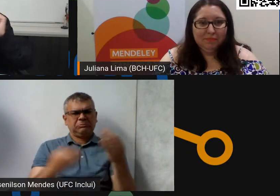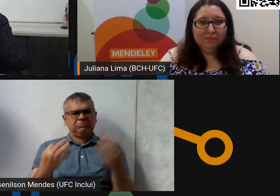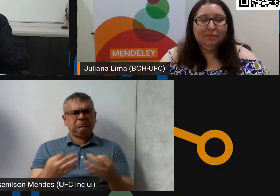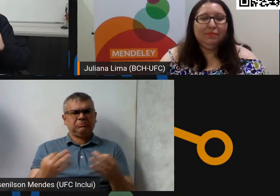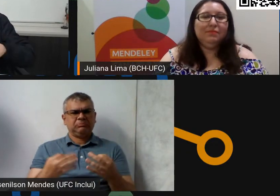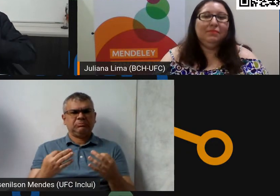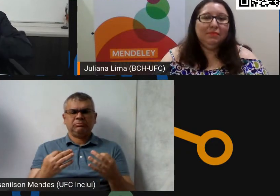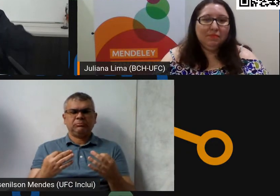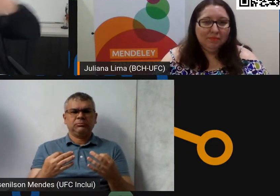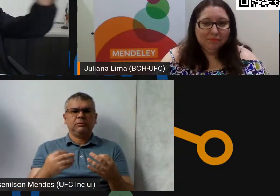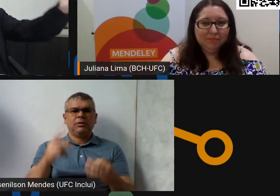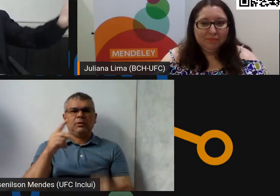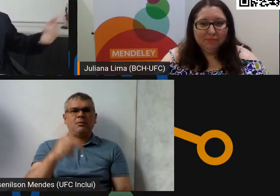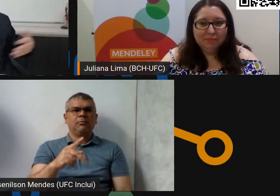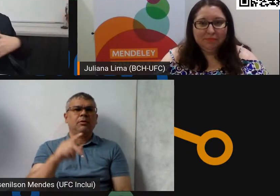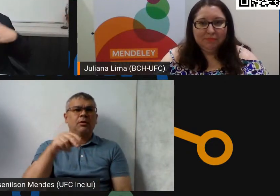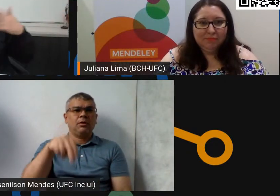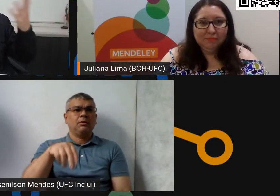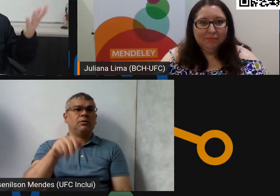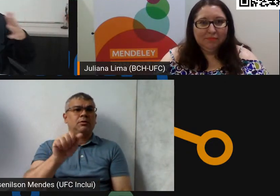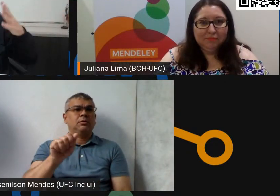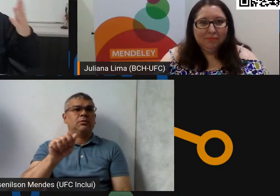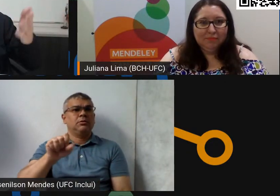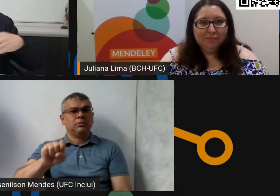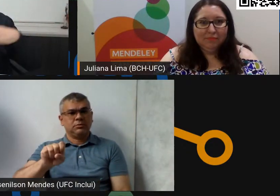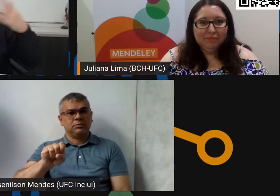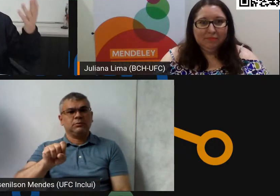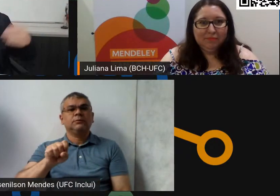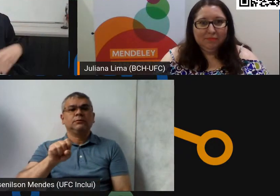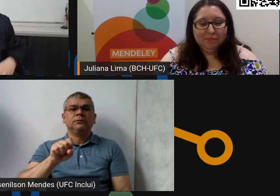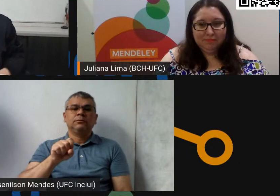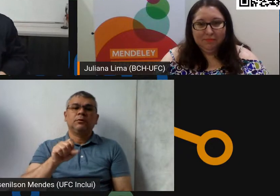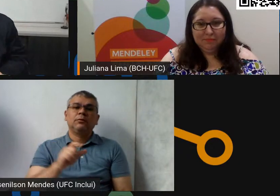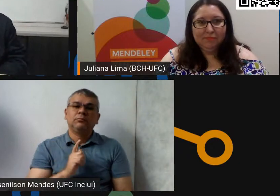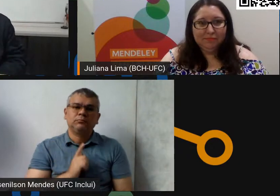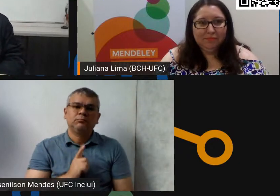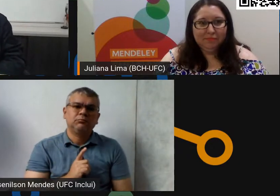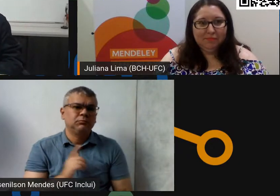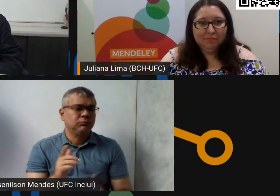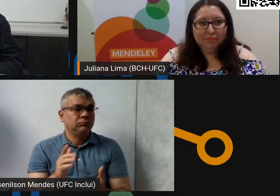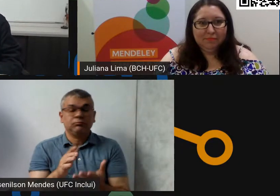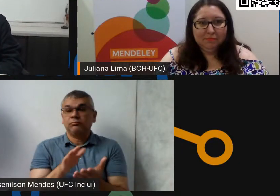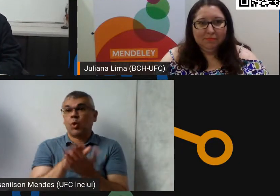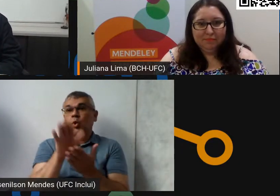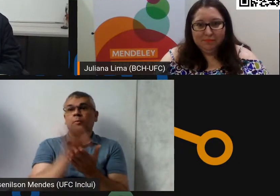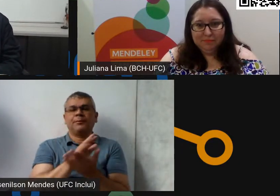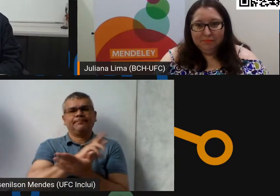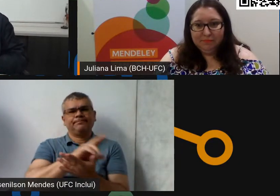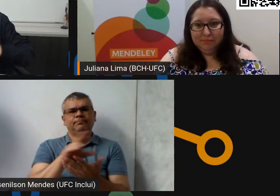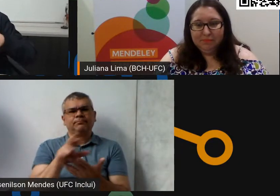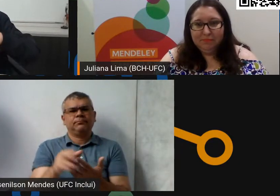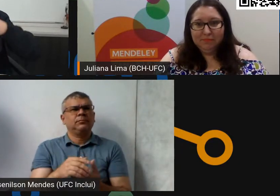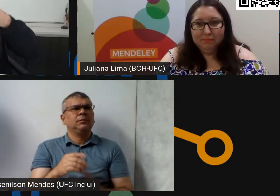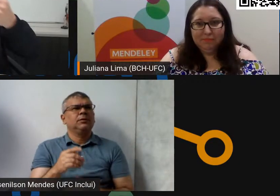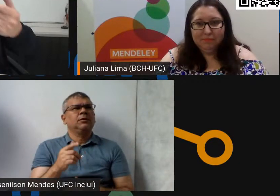a PNAS, não que eu escrevi todas as revistas, né? Só no Web of Science a gente tem 230 e